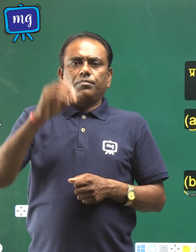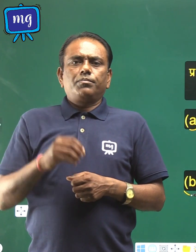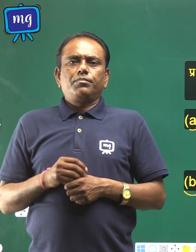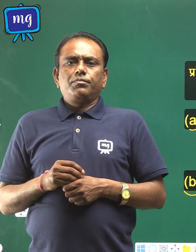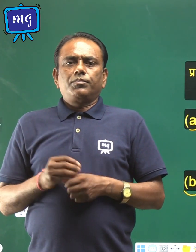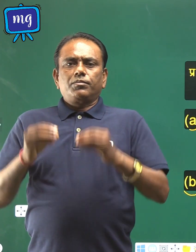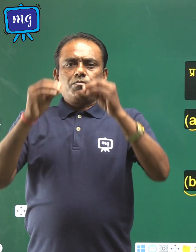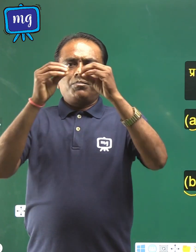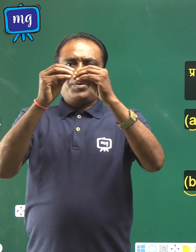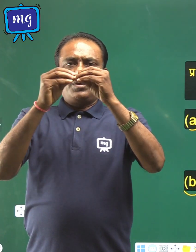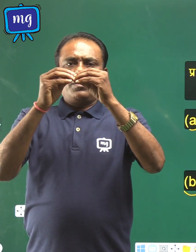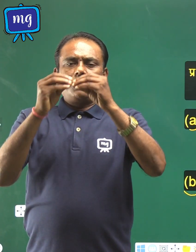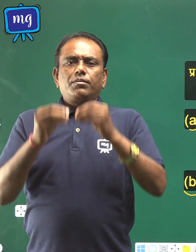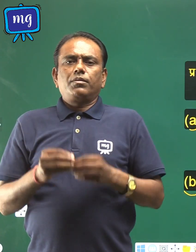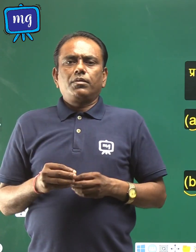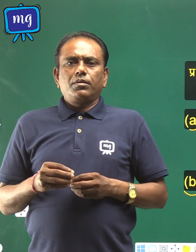बी